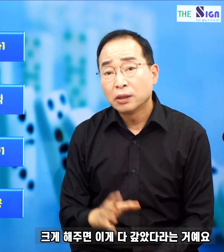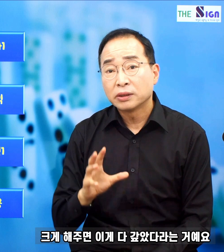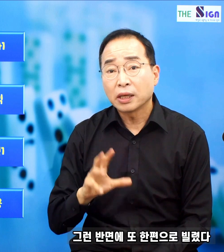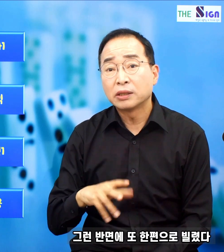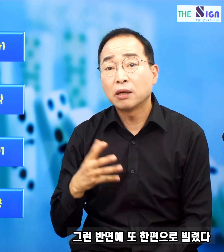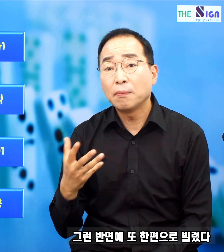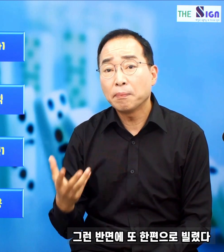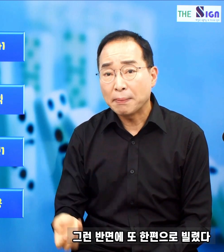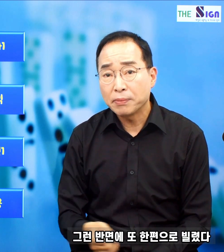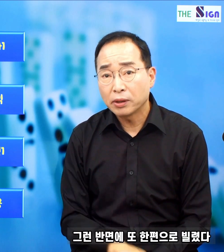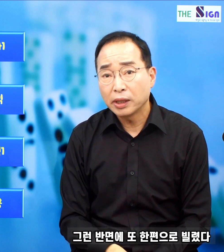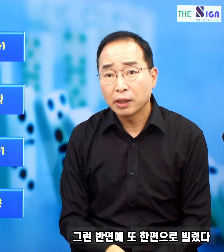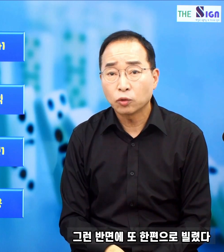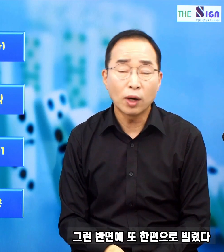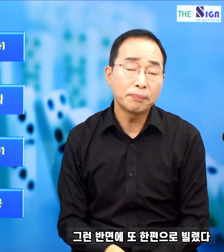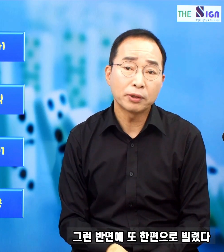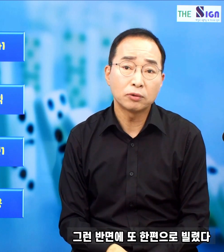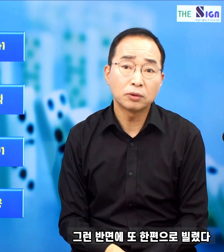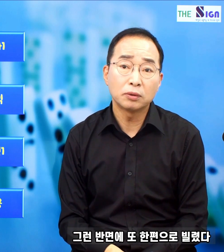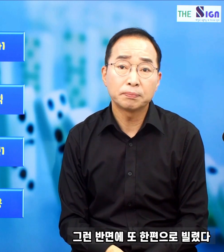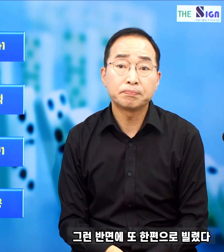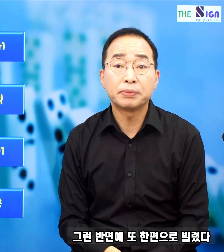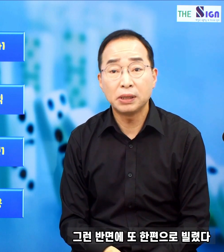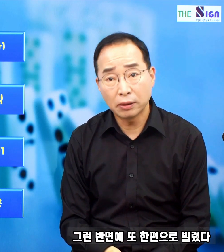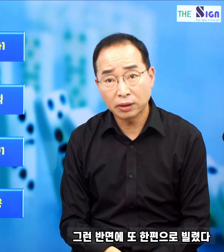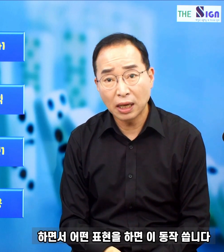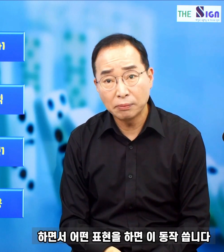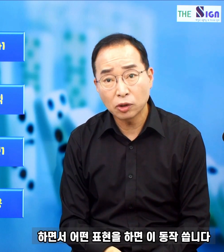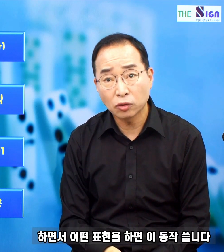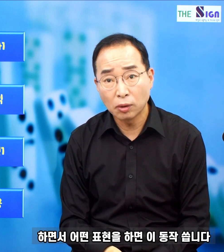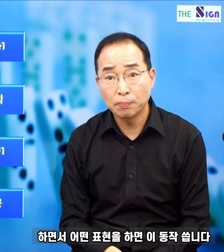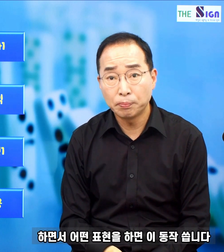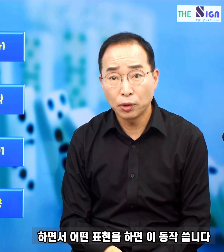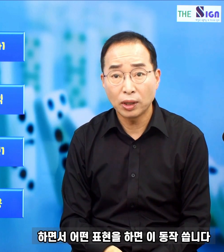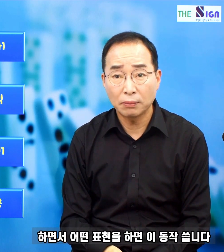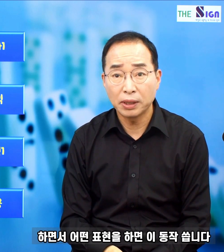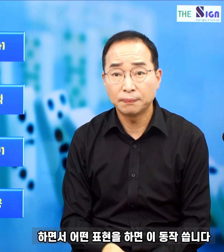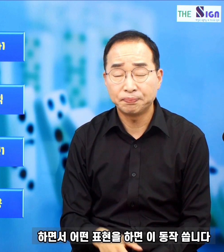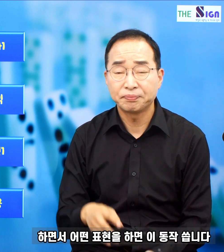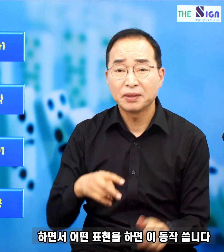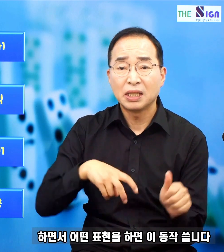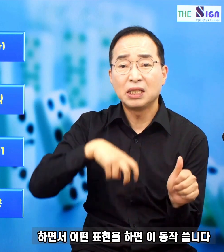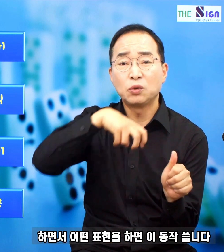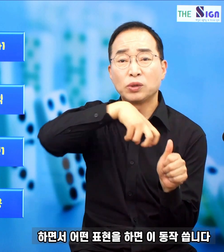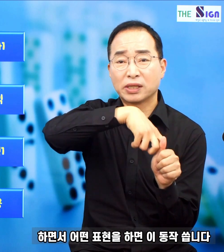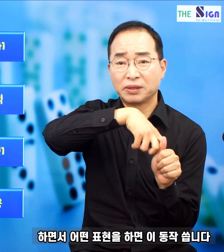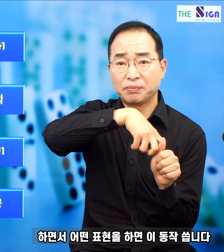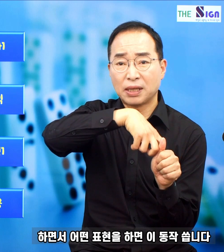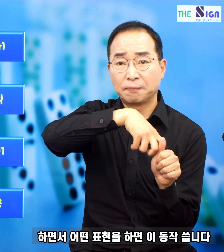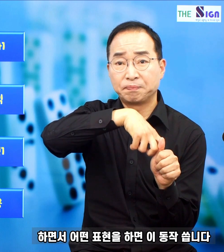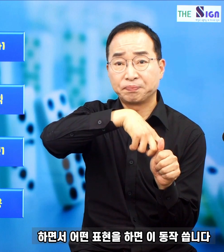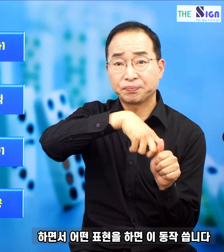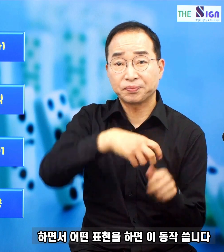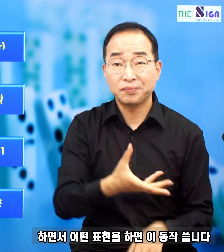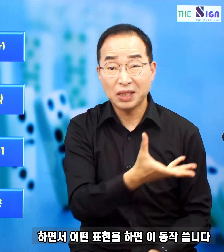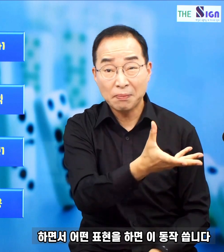자, 그런 반면에 또 한편으로 빌렸다 하면서 어떤 표현을 하면 이 동작 씁니다.